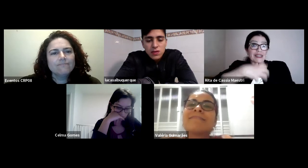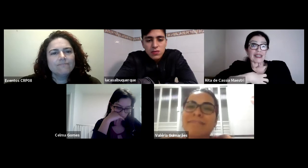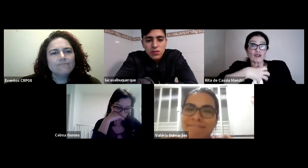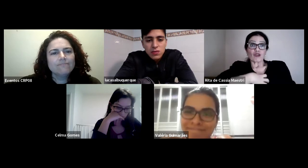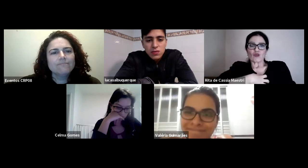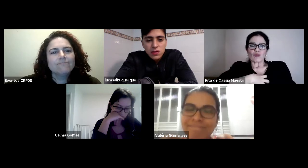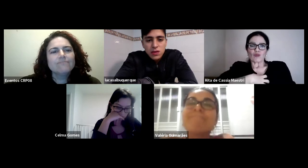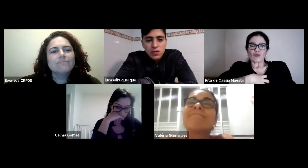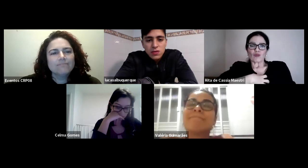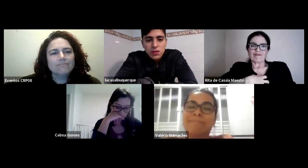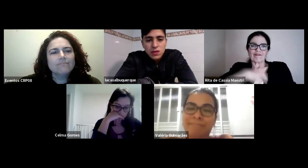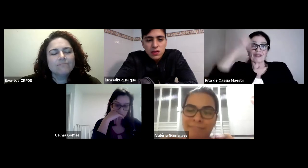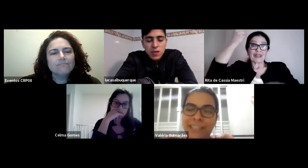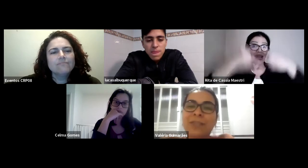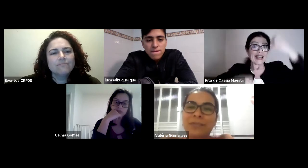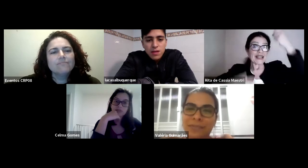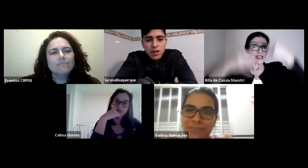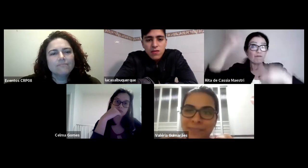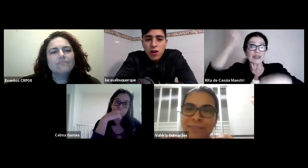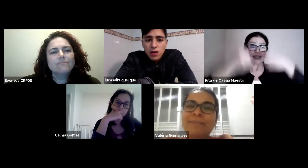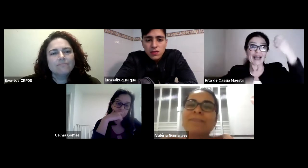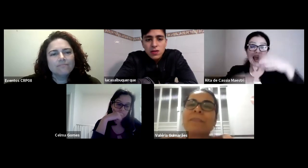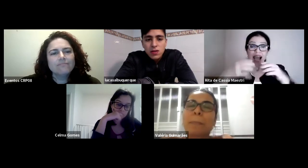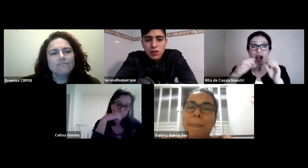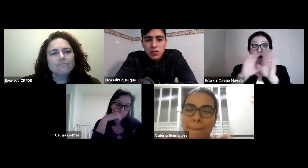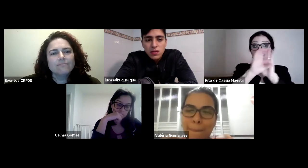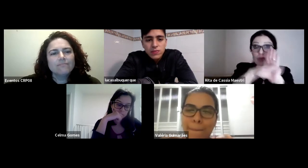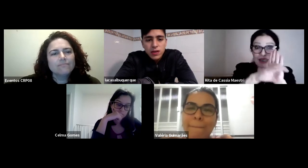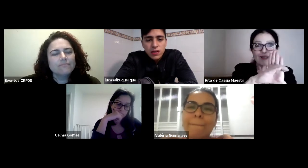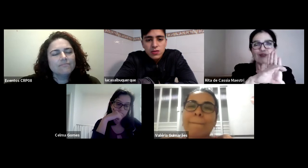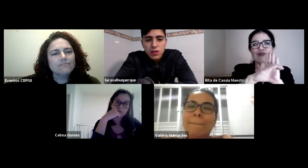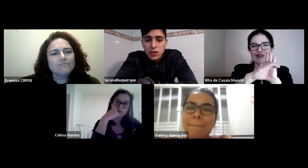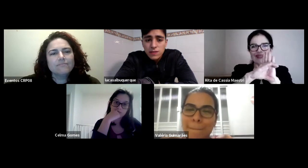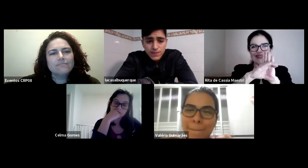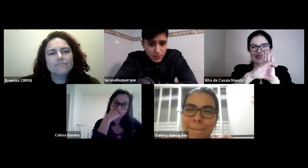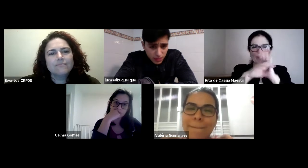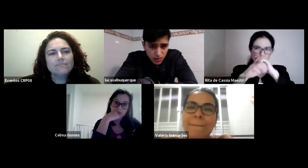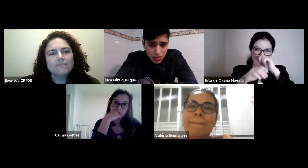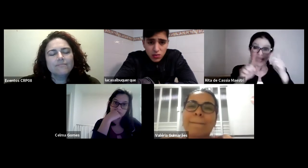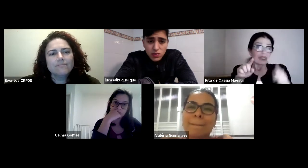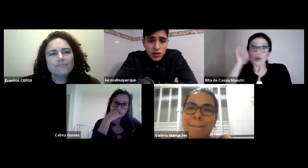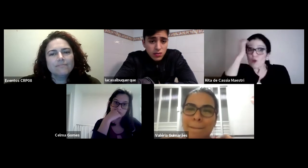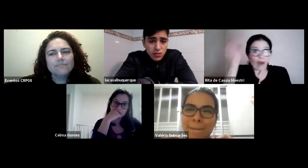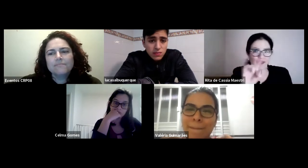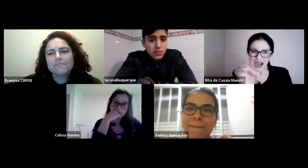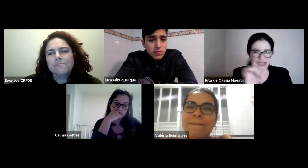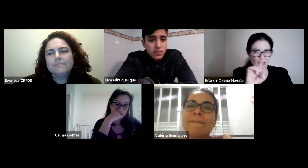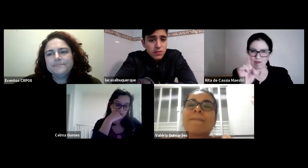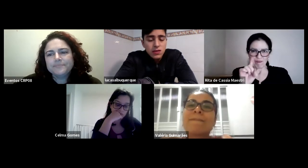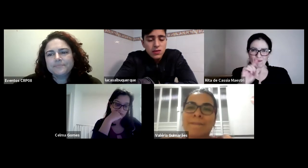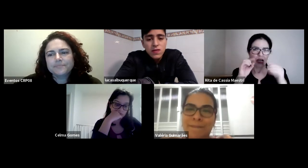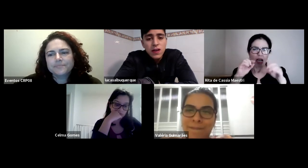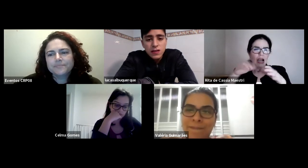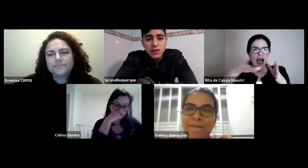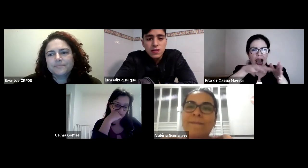Então, são todos conceitos que evocam sentidos e explicações e conceitos que